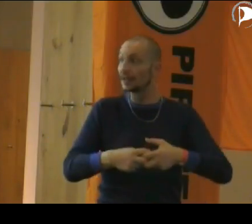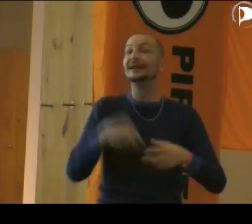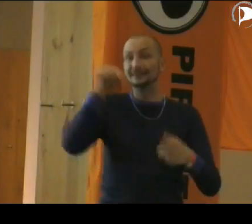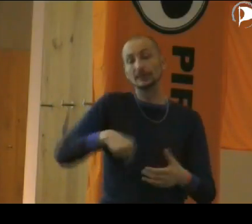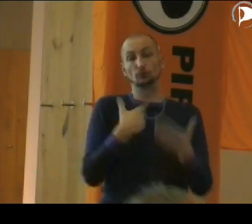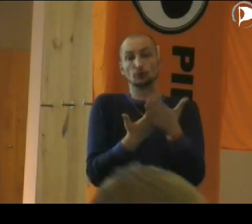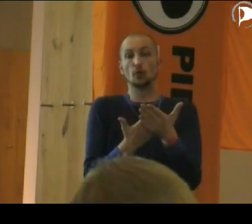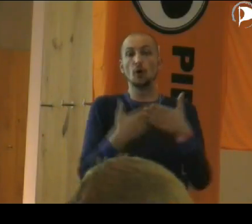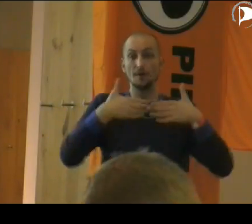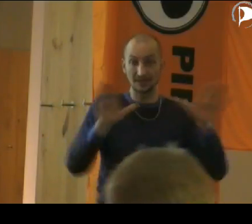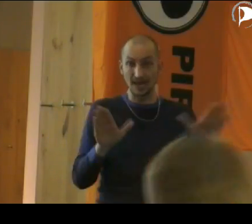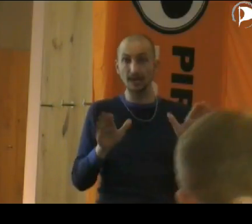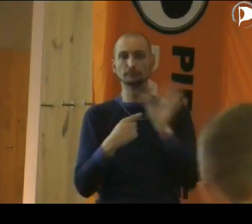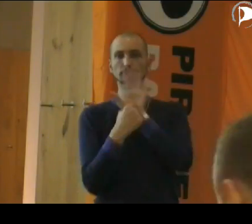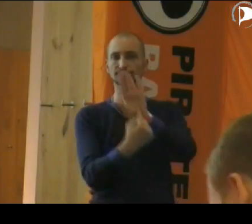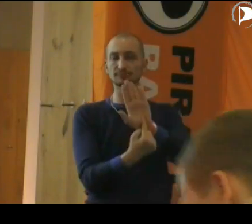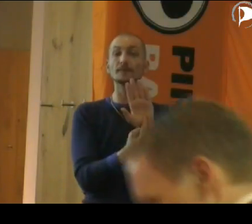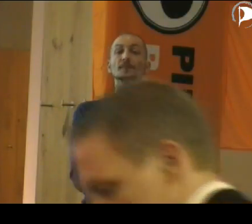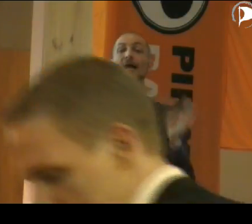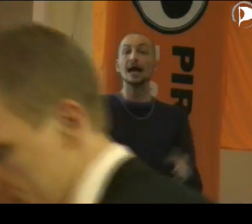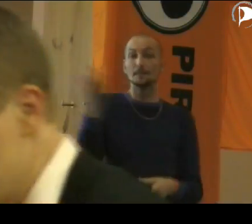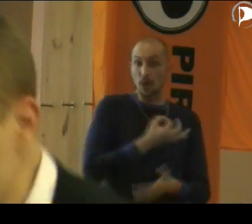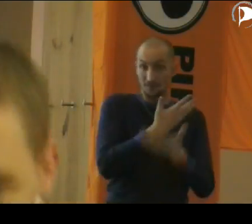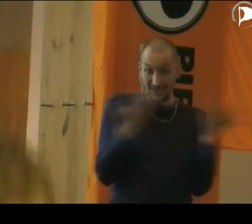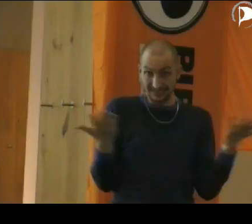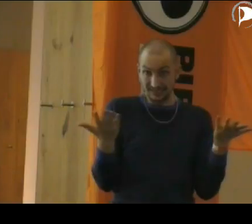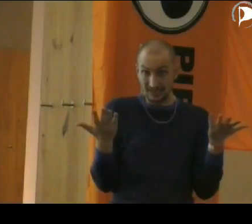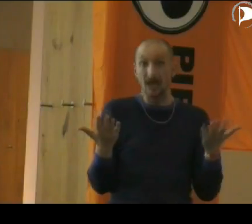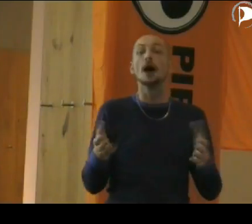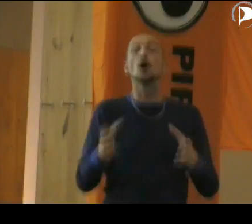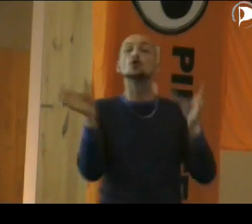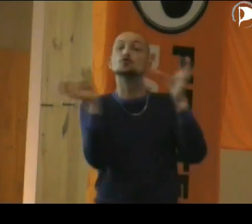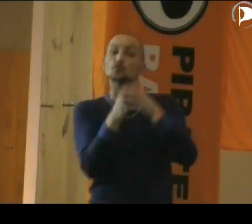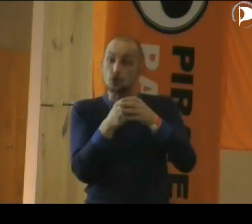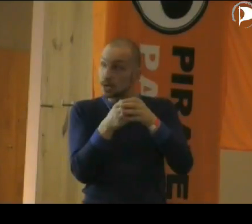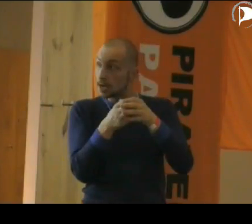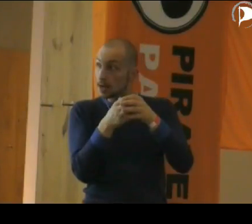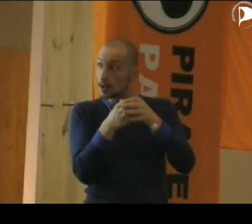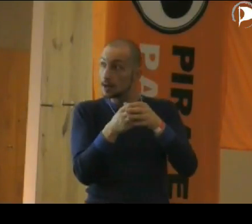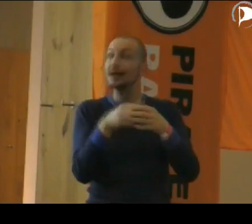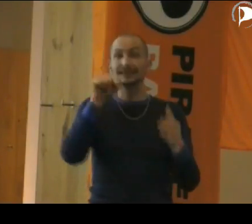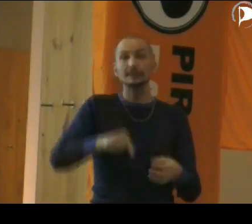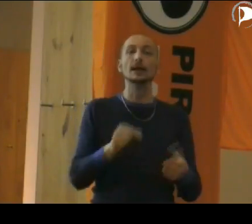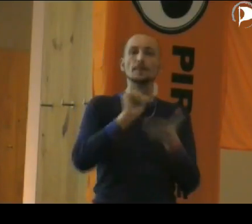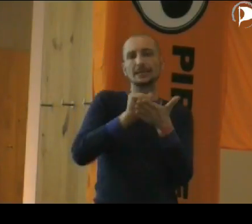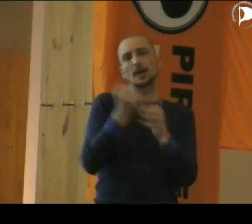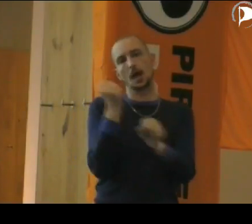präsentieren was brauchen wir brauchen eine schlagfertige gruppen die interesse haben halt winkler bearbeitet